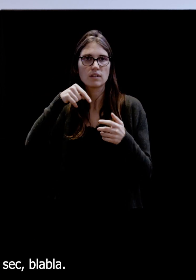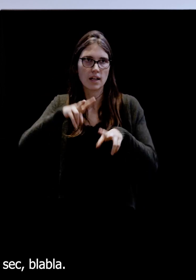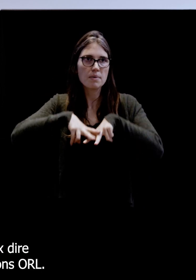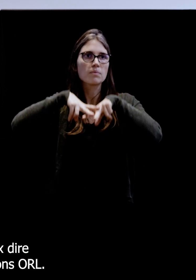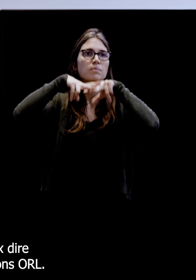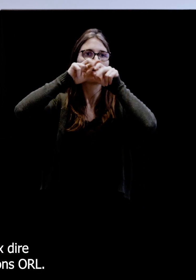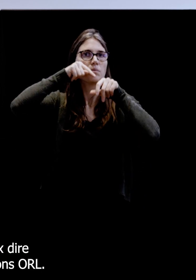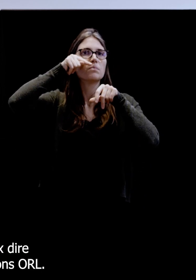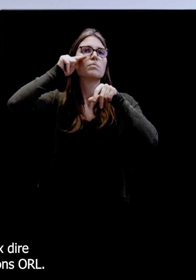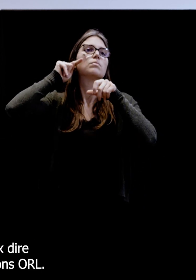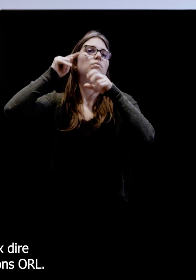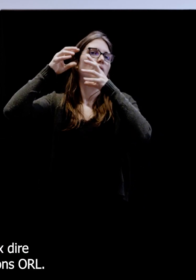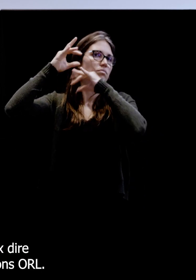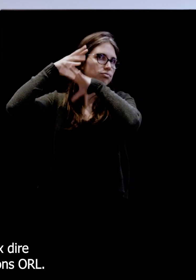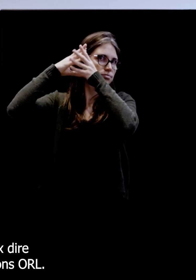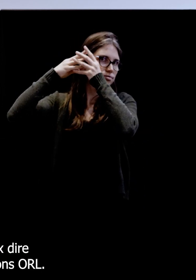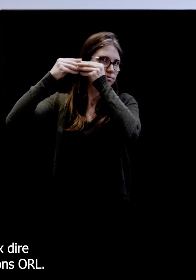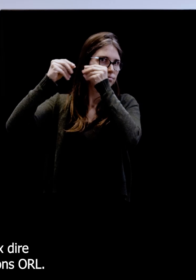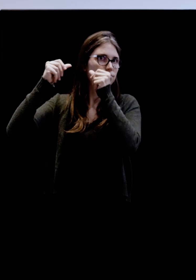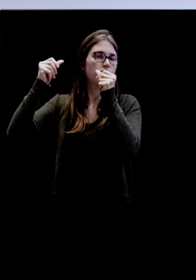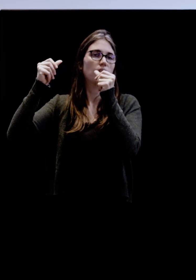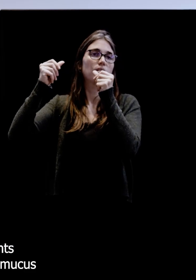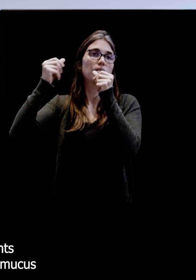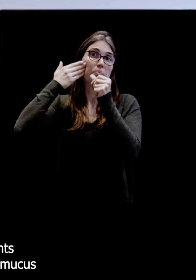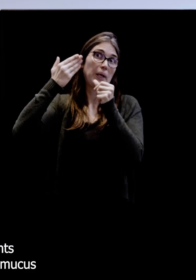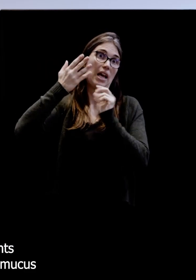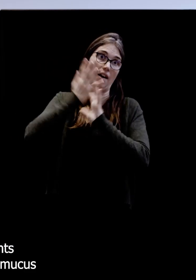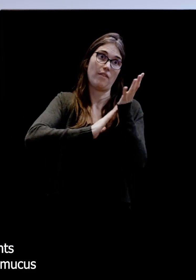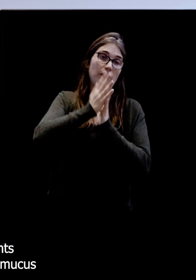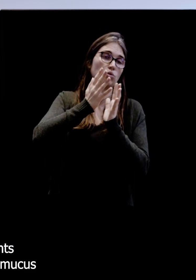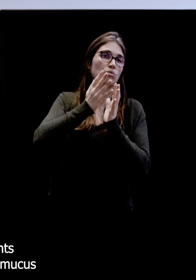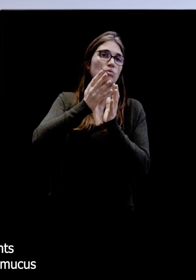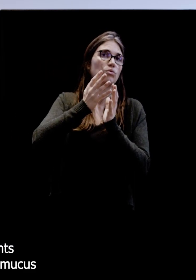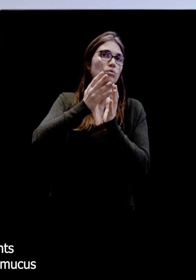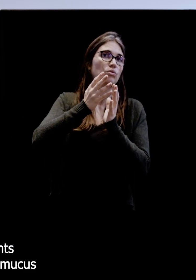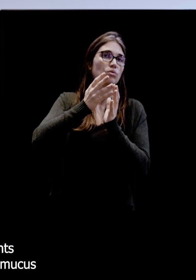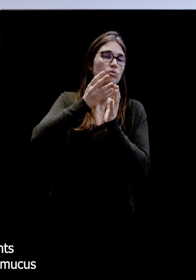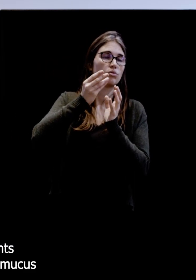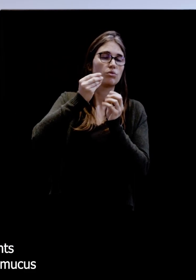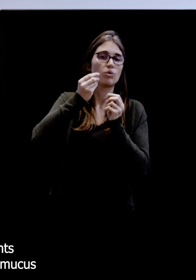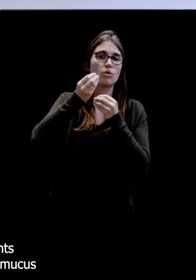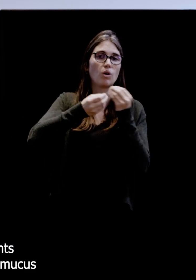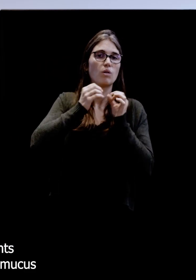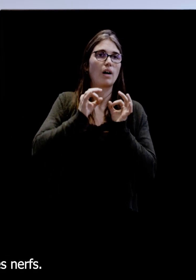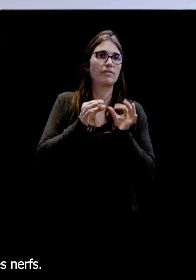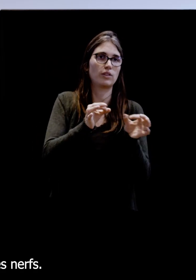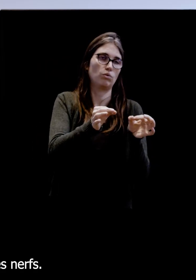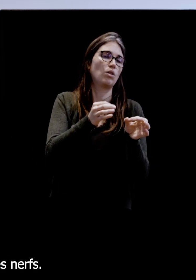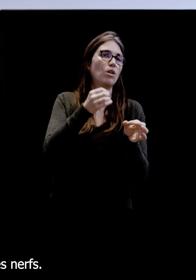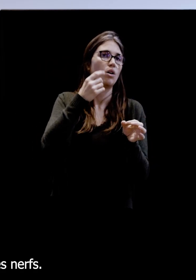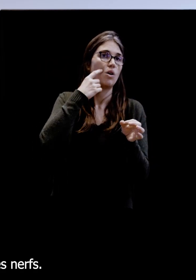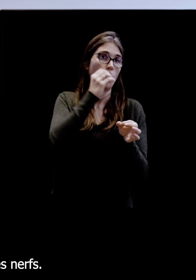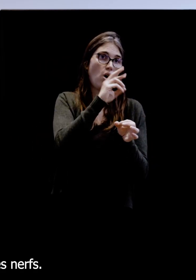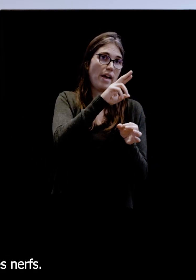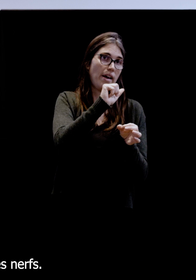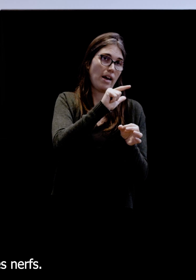sec, blabla, vous voyez ce que je veux dire, quand il y a des infections ORL, blabla, et donc les odorants se dissolvent dans ce mucus et va